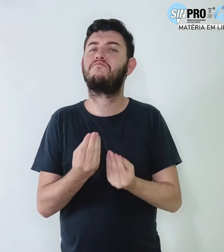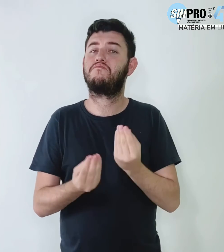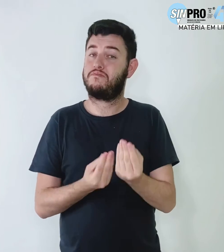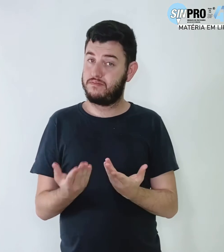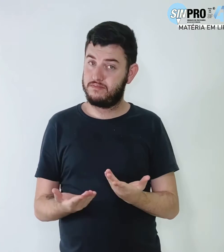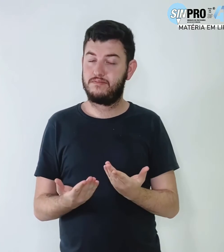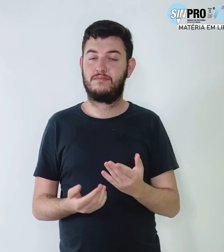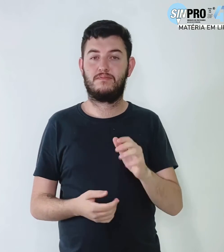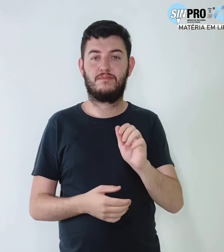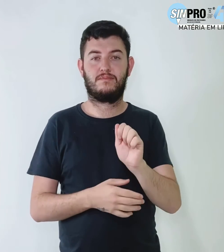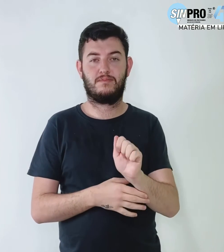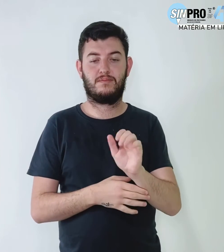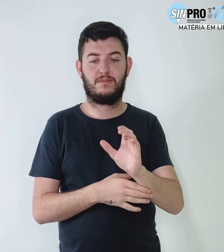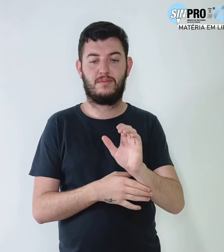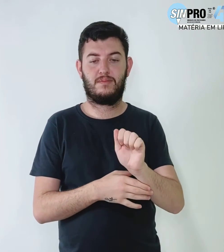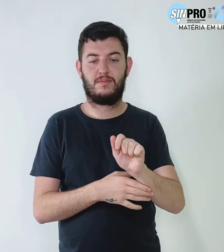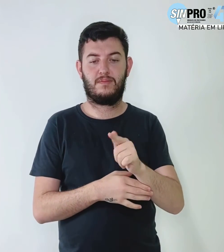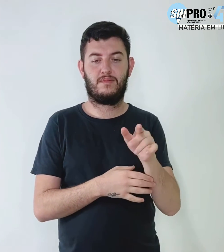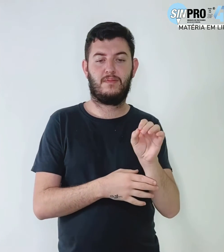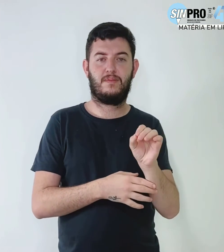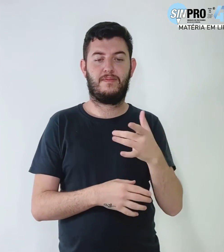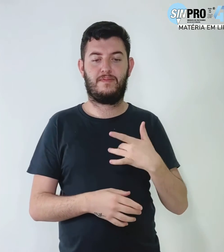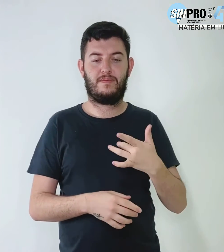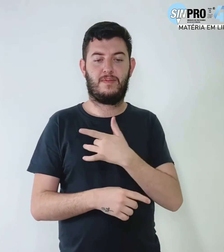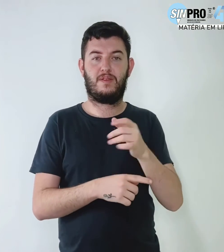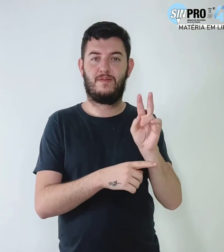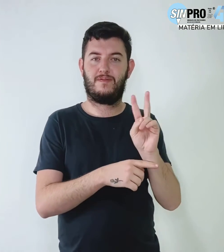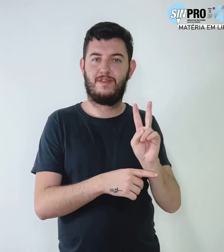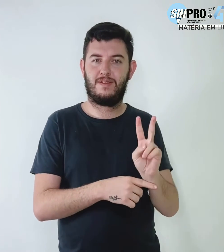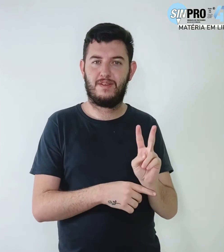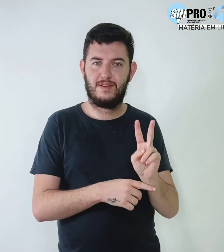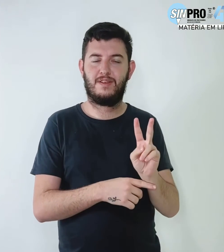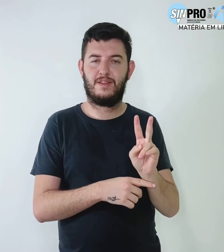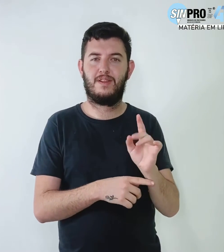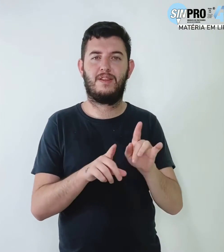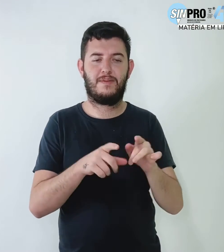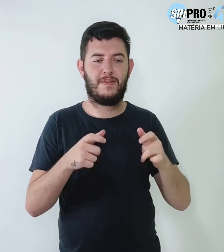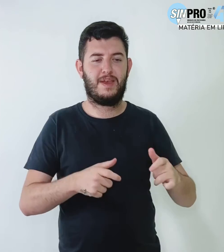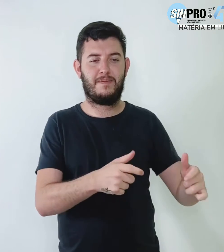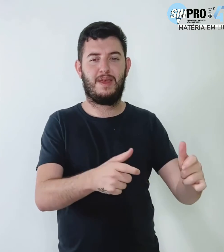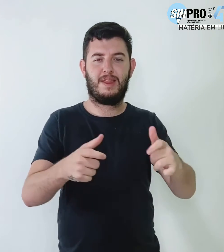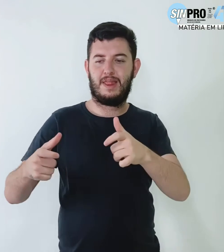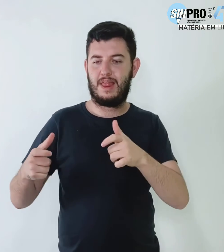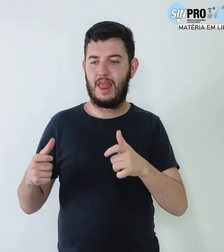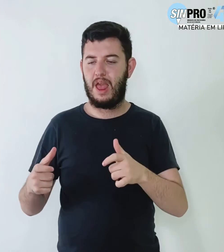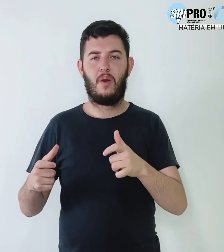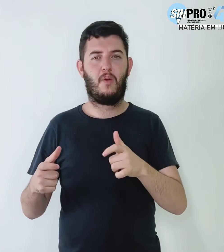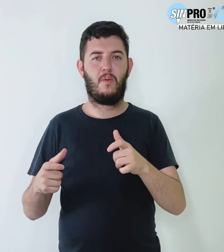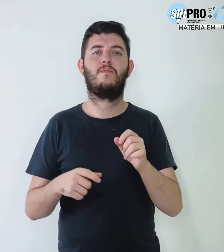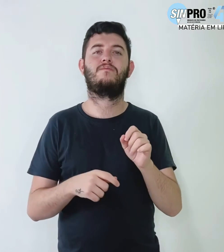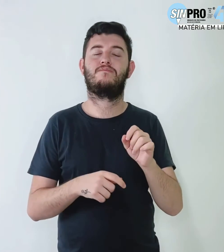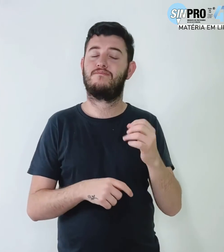população. Assim, as ações de vigilância sanitária e ambiental são muito